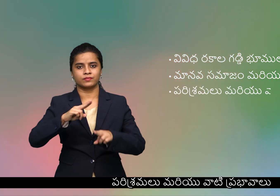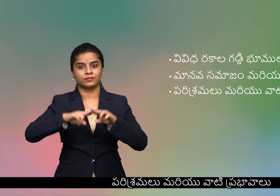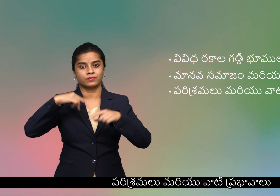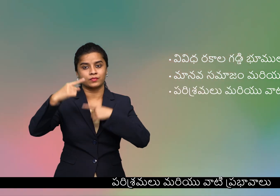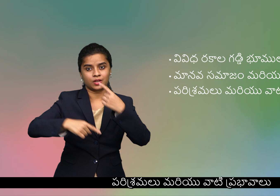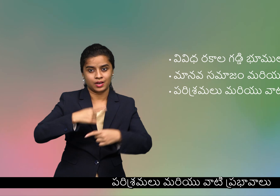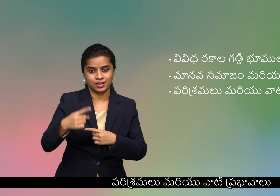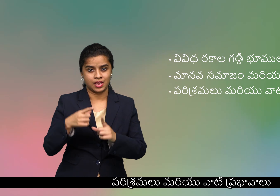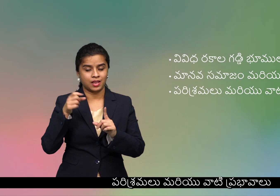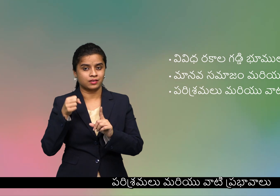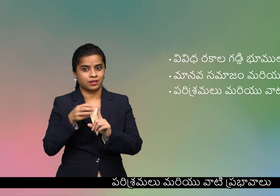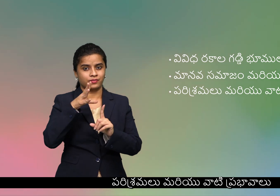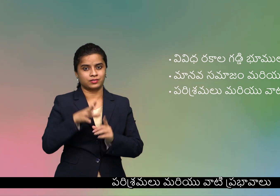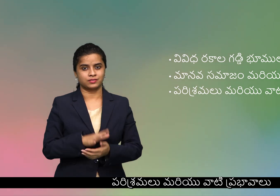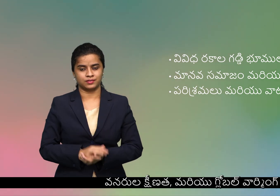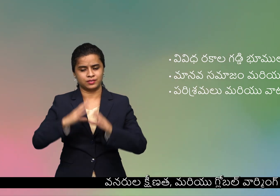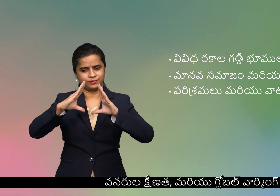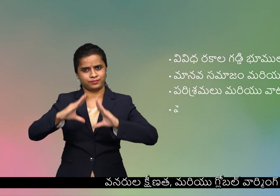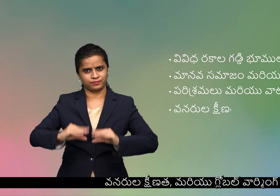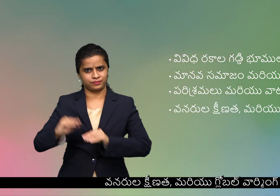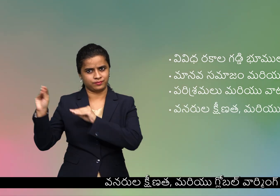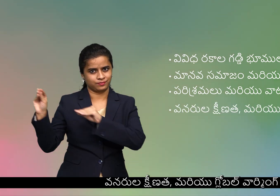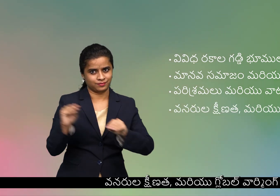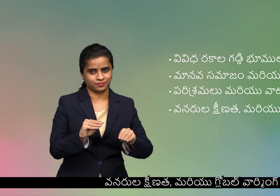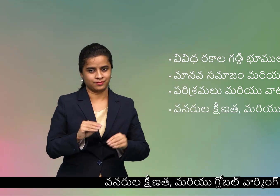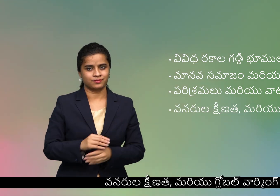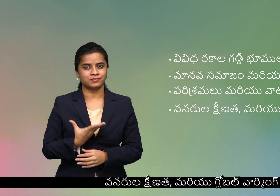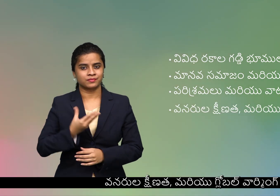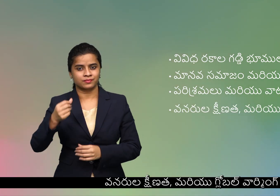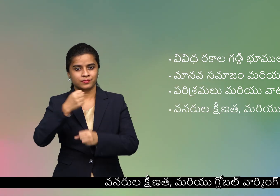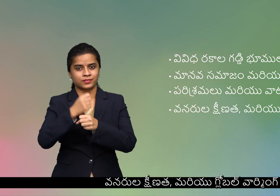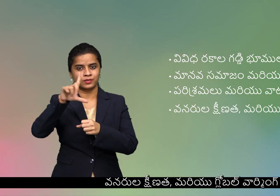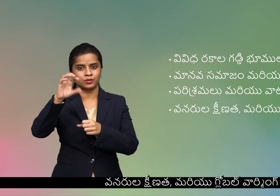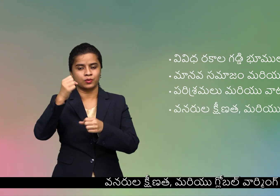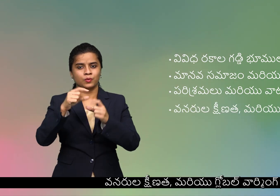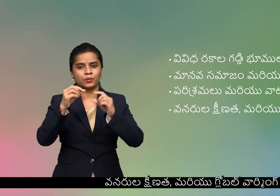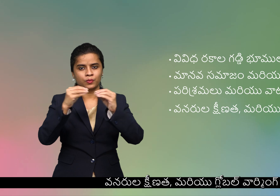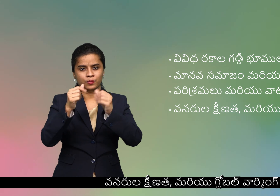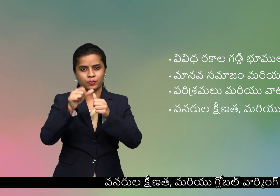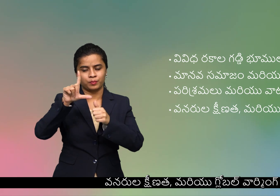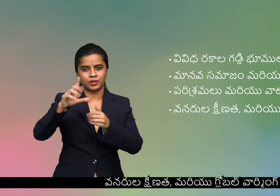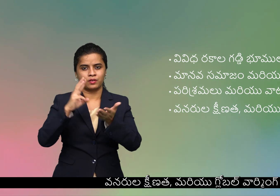పరిశ్రమలు మరియు వాటి ప్రభావాలు, వనరుల క్షీణత మరియు గ్లోబల్ వార్మింగ్.